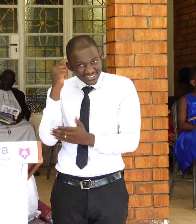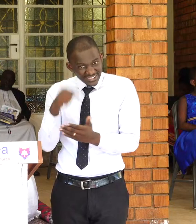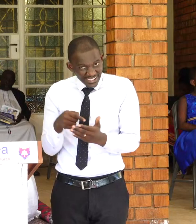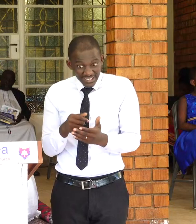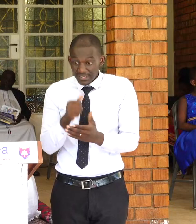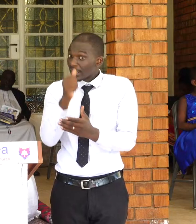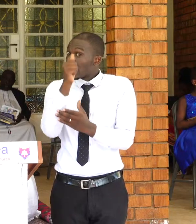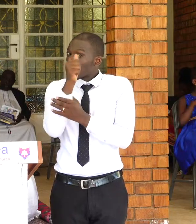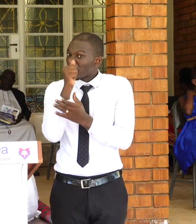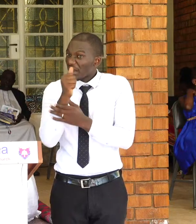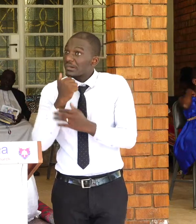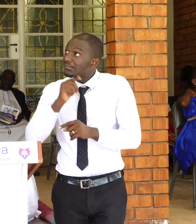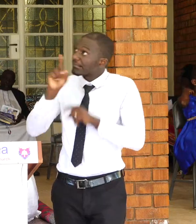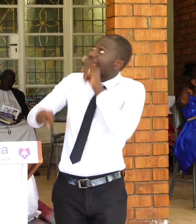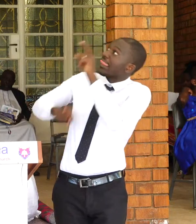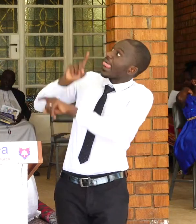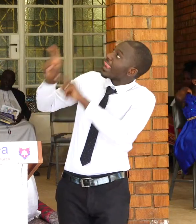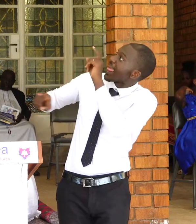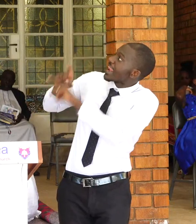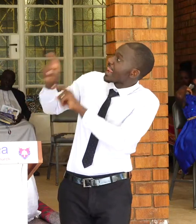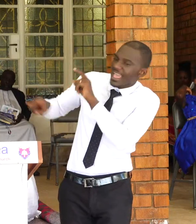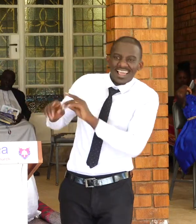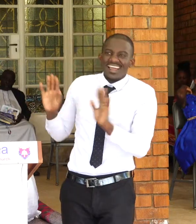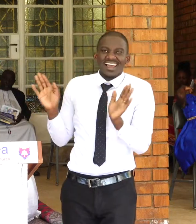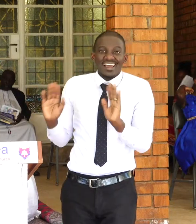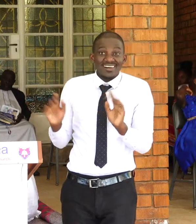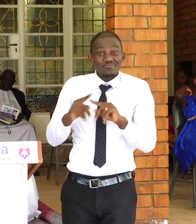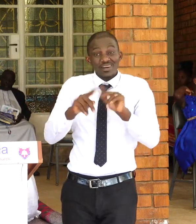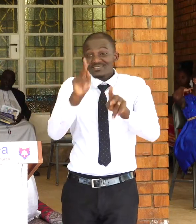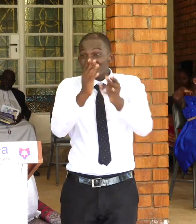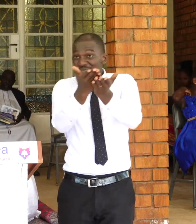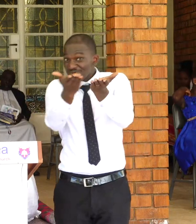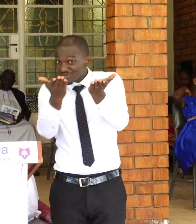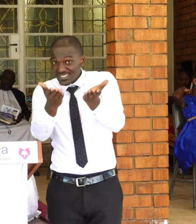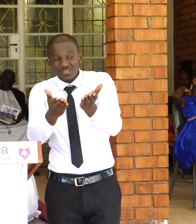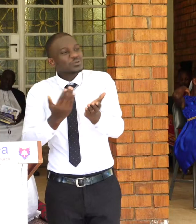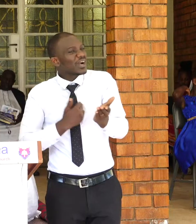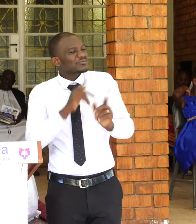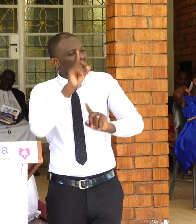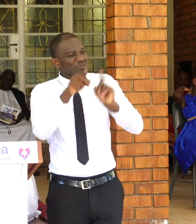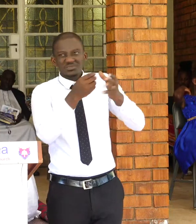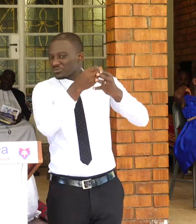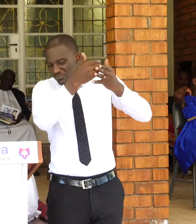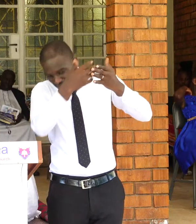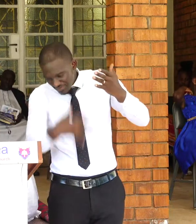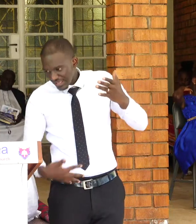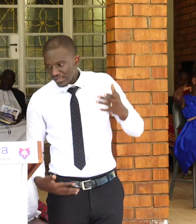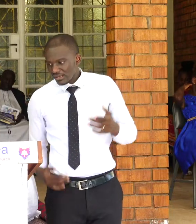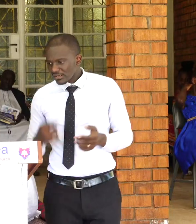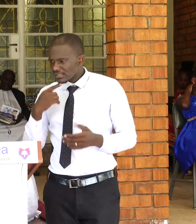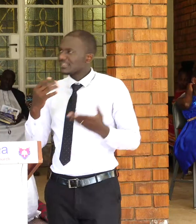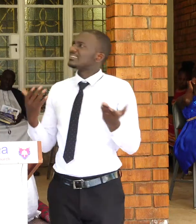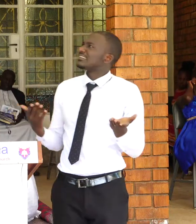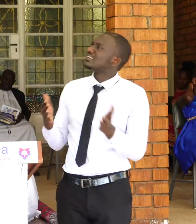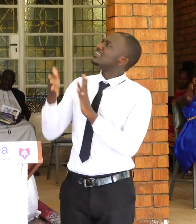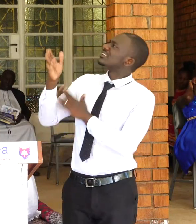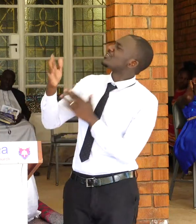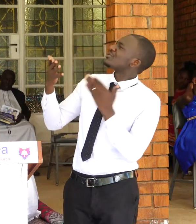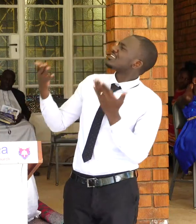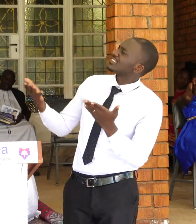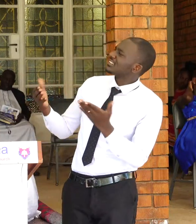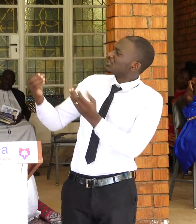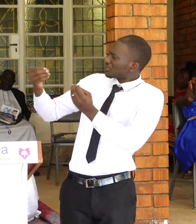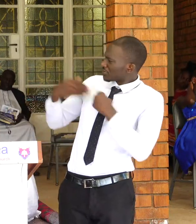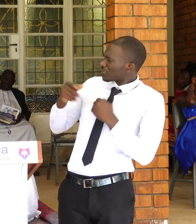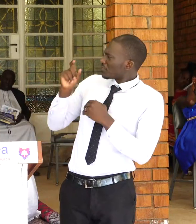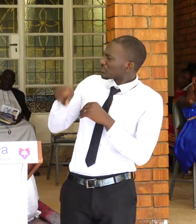Ibulayimu tadda mu kubuuza bibuuzo ngaffe ab'omulembe guno tadda muku naye bannange Katonda naye muntu yakamumpa